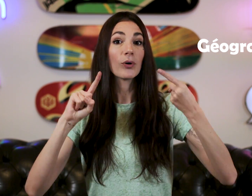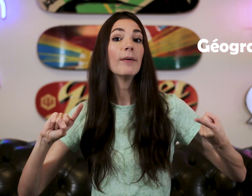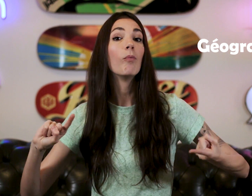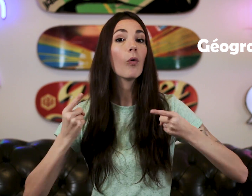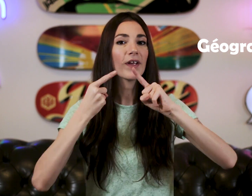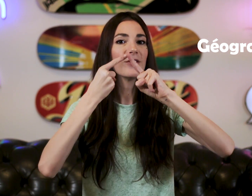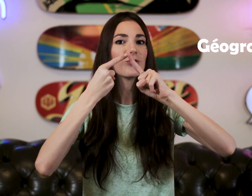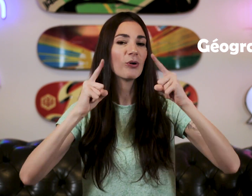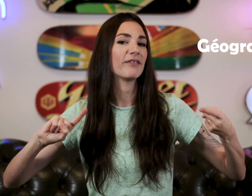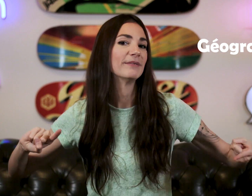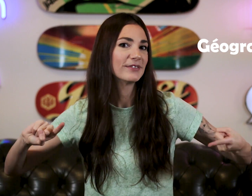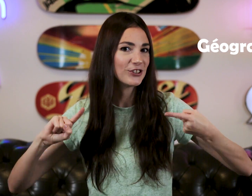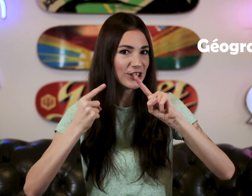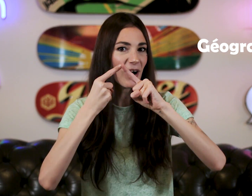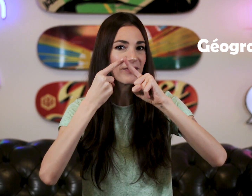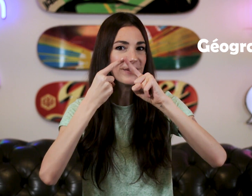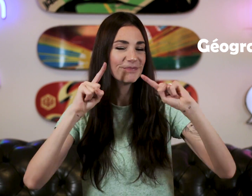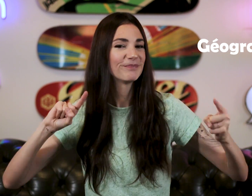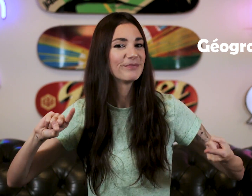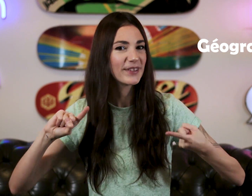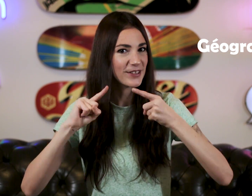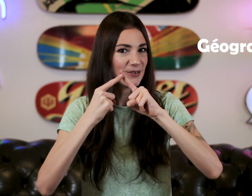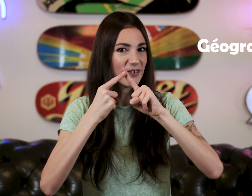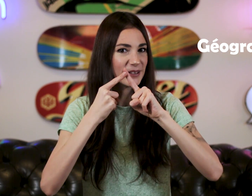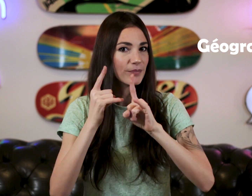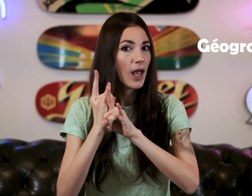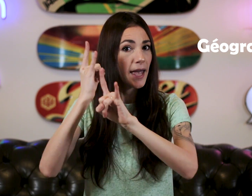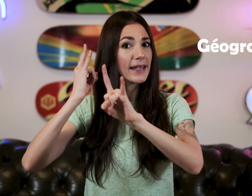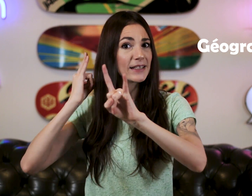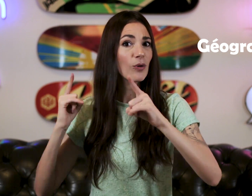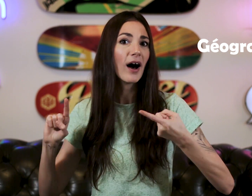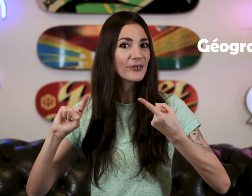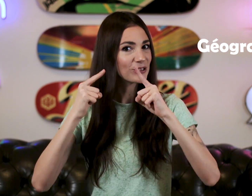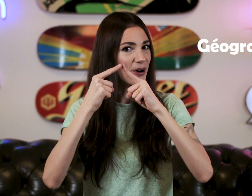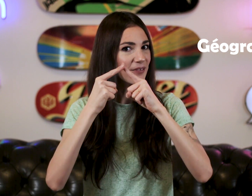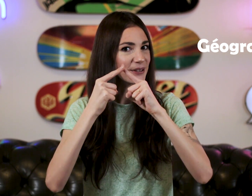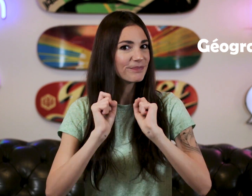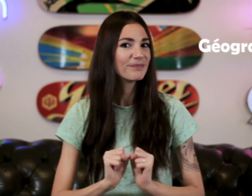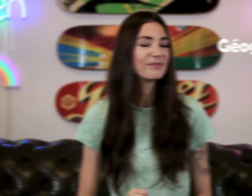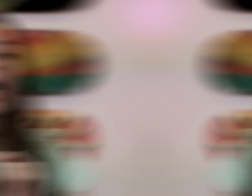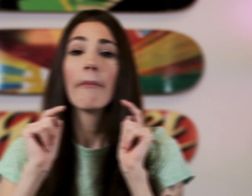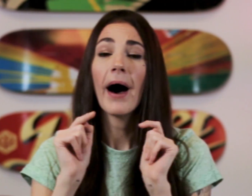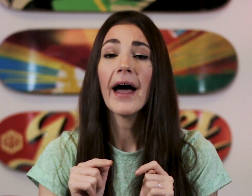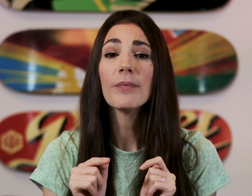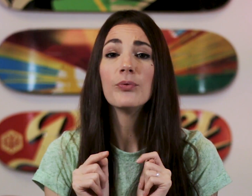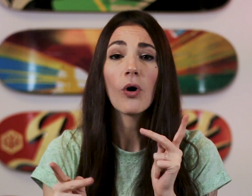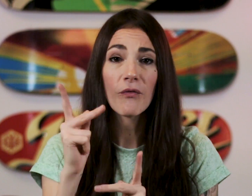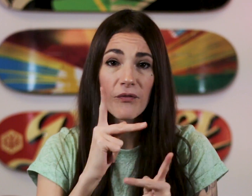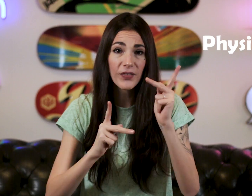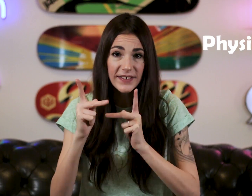les montagnes de géographie. Géographie, géographie. Histoire, géographie. Pareil pour